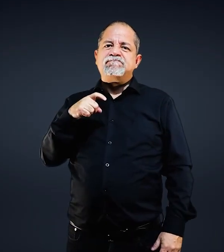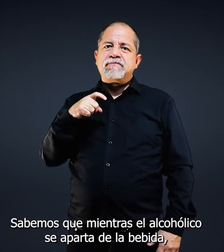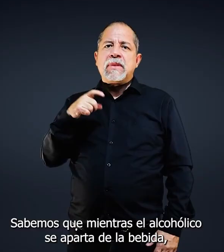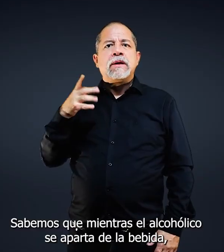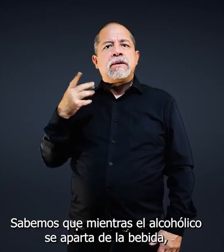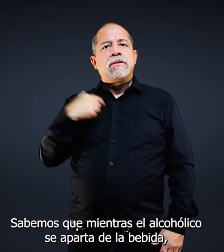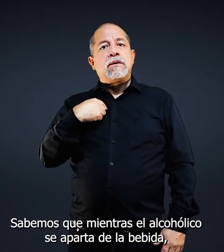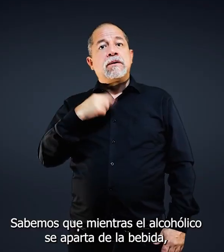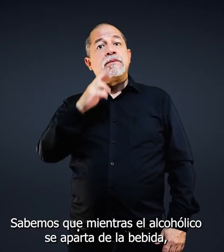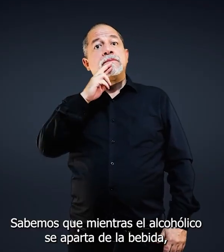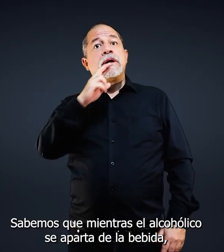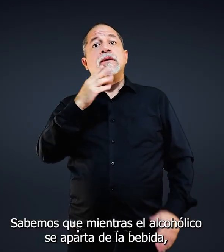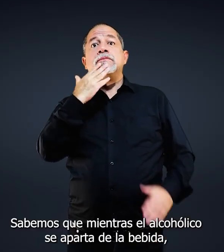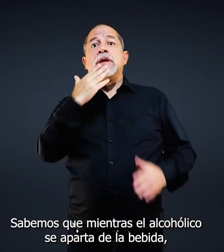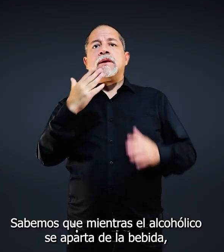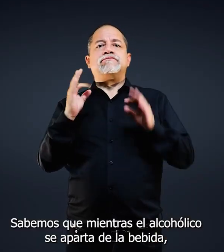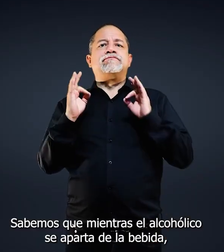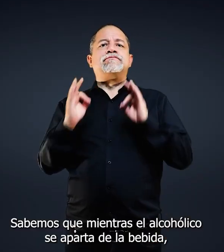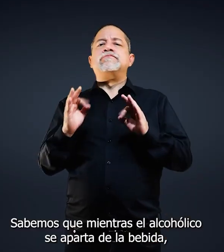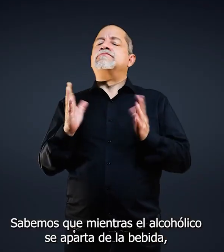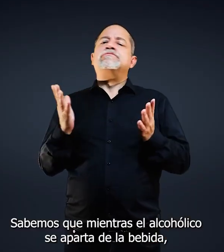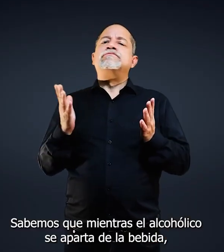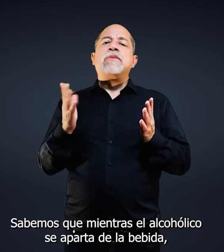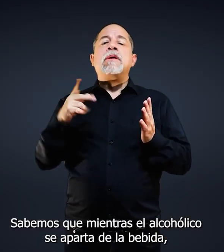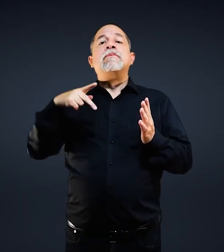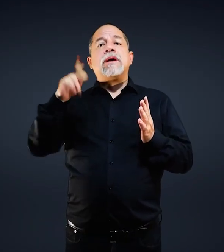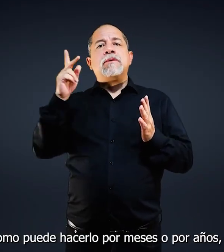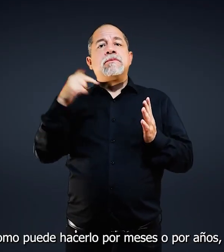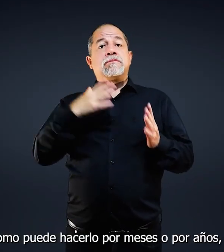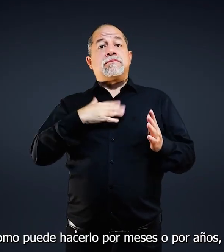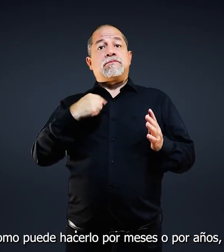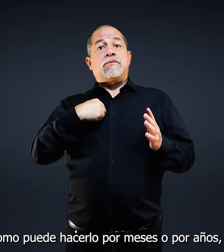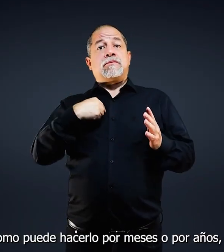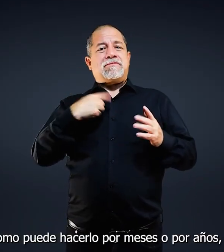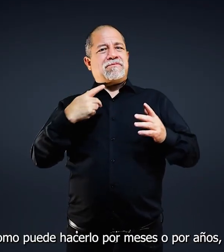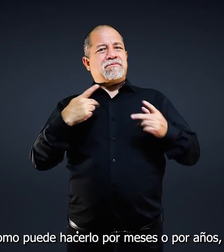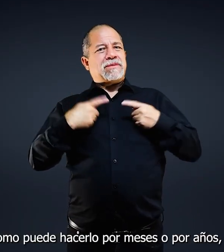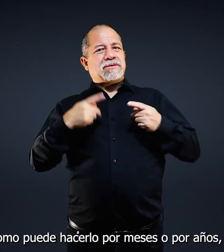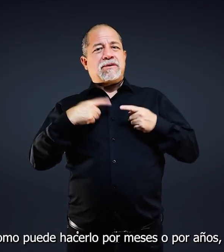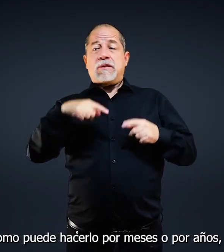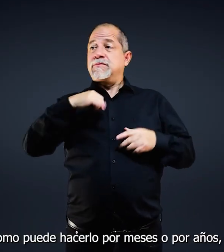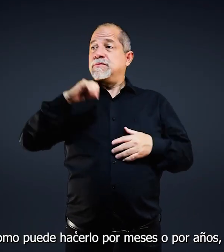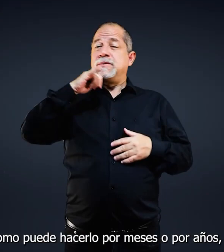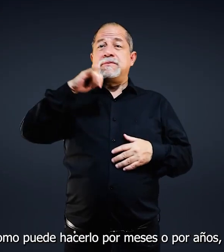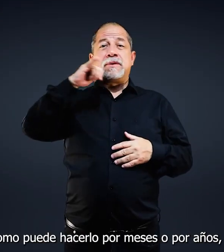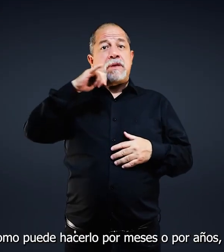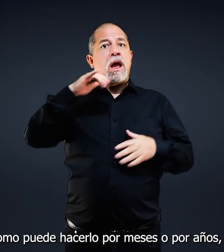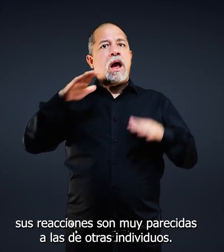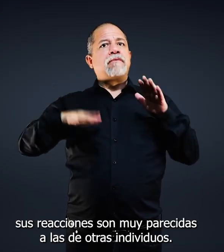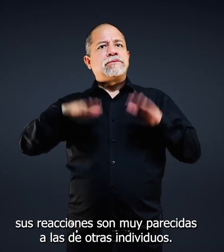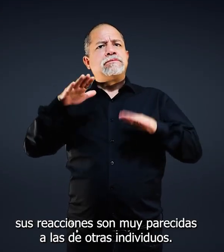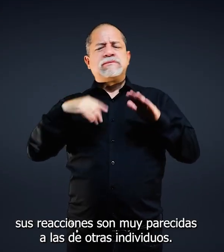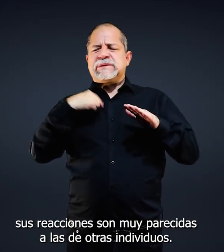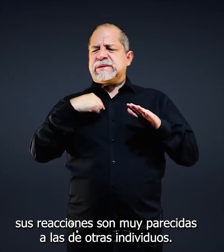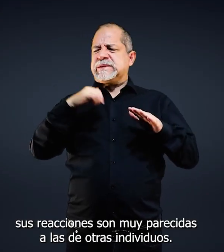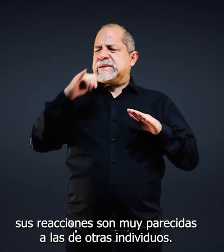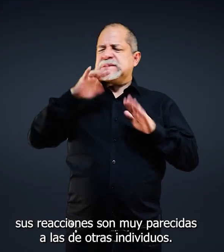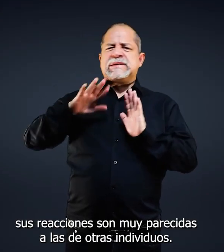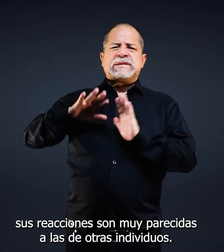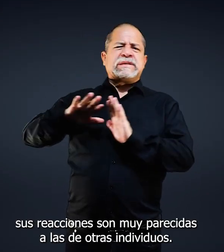Sabemos que mientras el alcohólico se aparta de la bebida, como puede hacerlo por meses o por años, sus reacciones son muy parecidas a las de